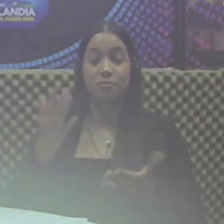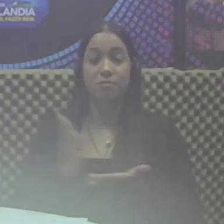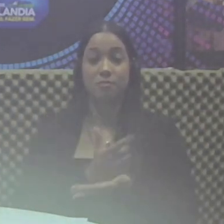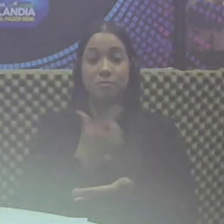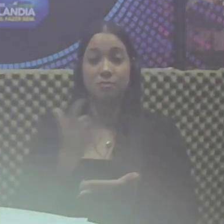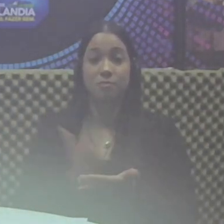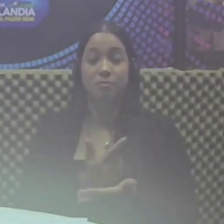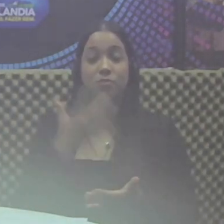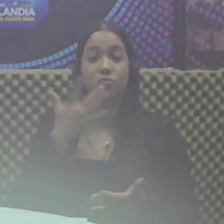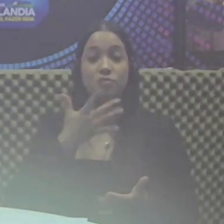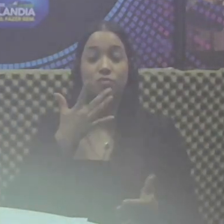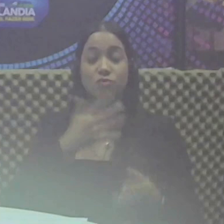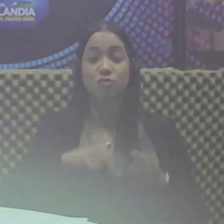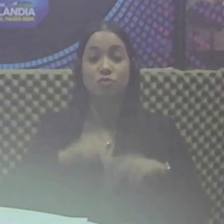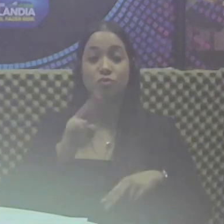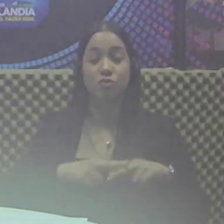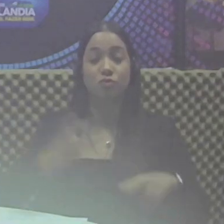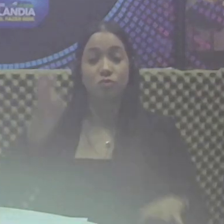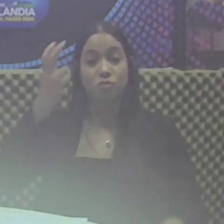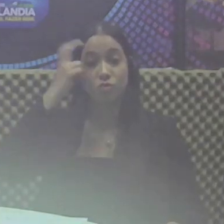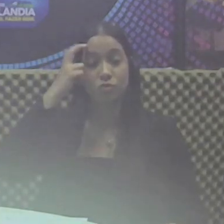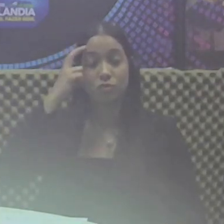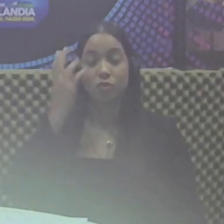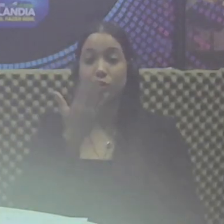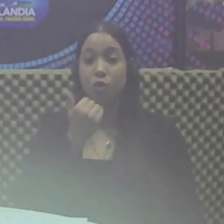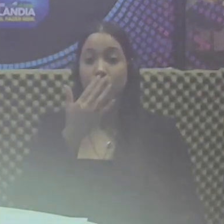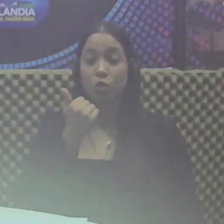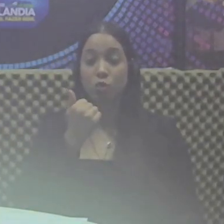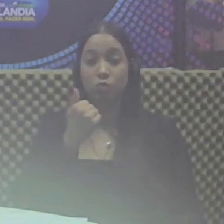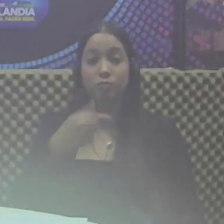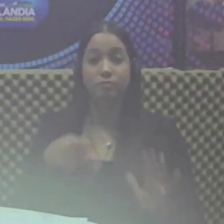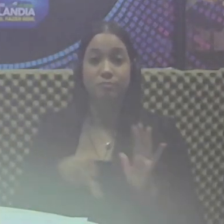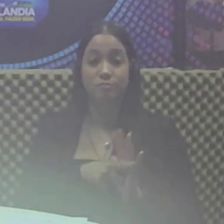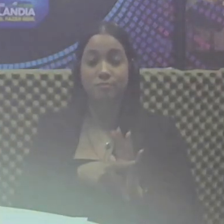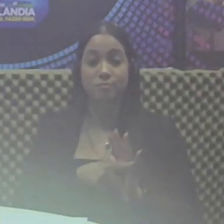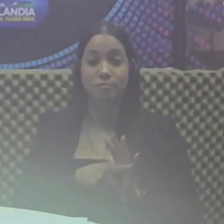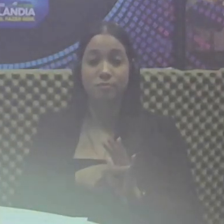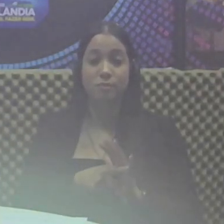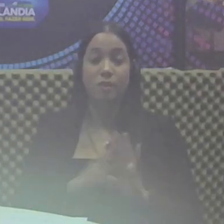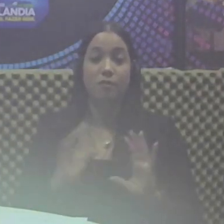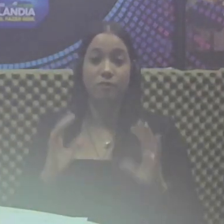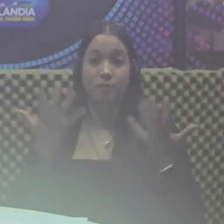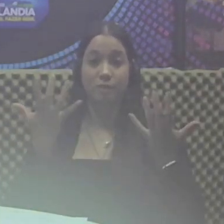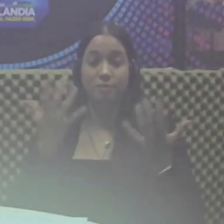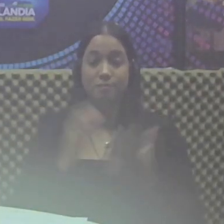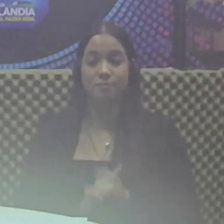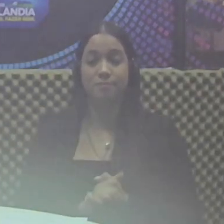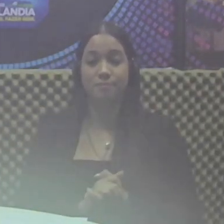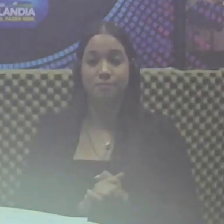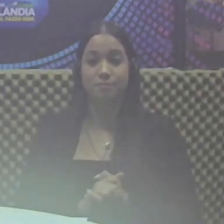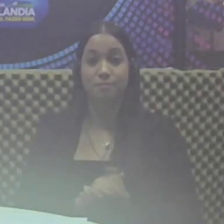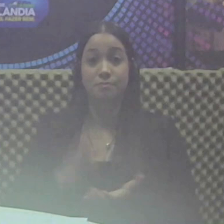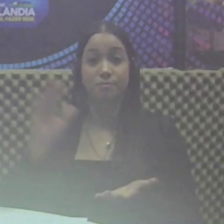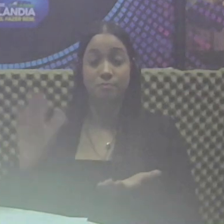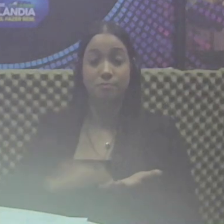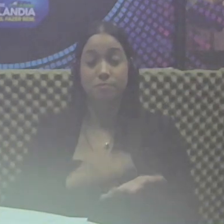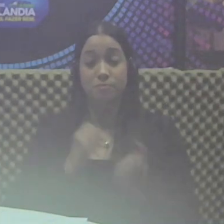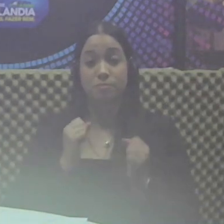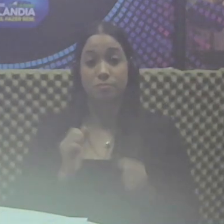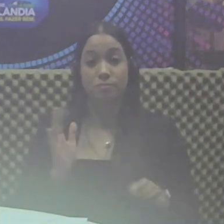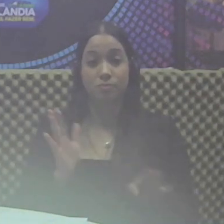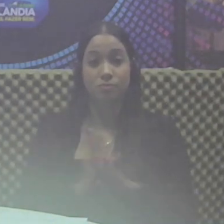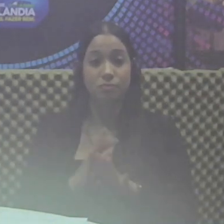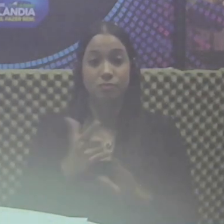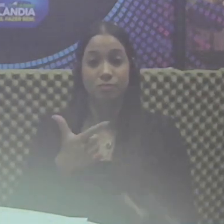juninas com cultura que reúne pratos típicos desta época Festiva o envio pode ser realizado até o dia